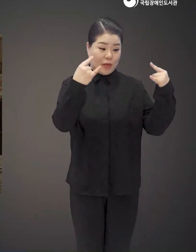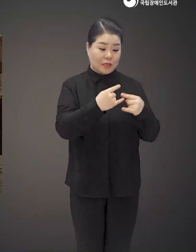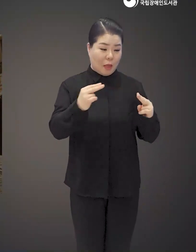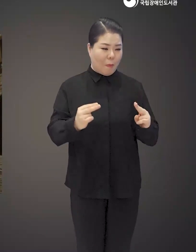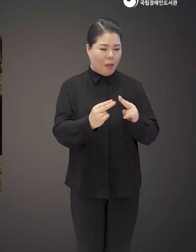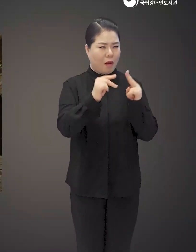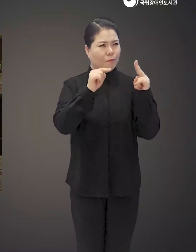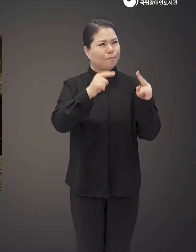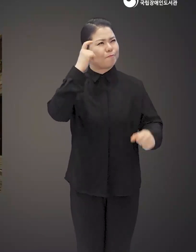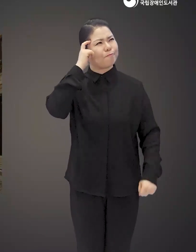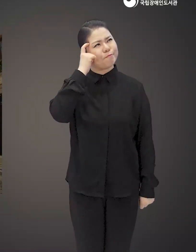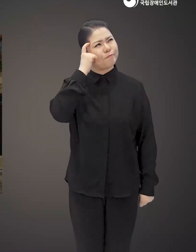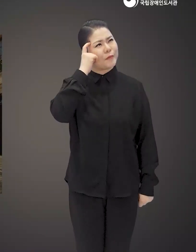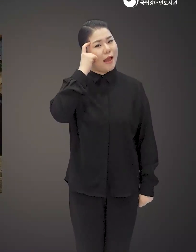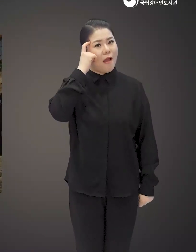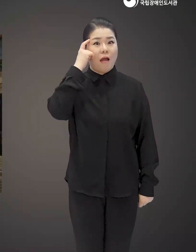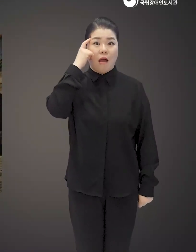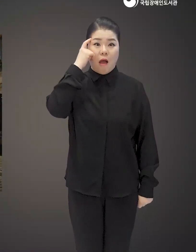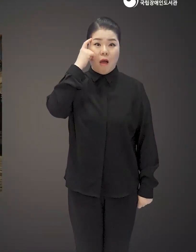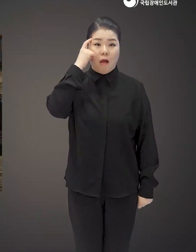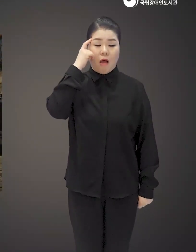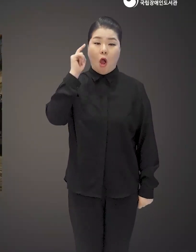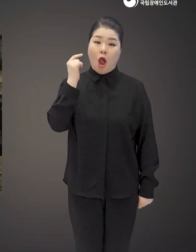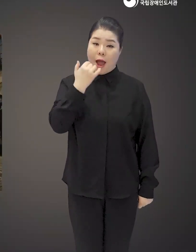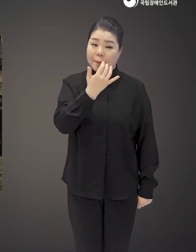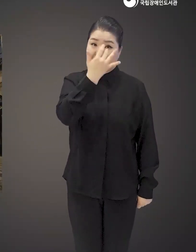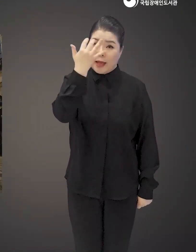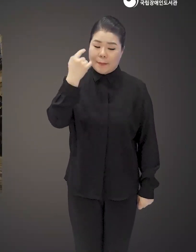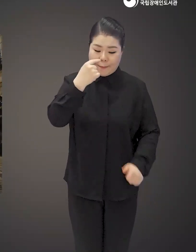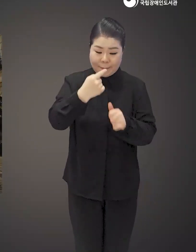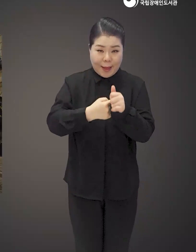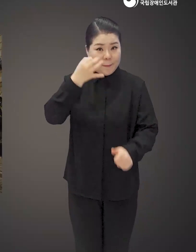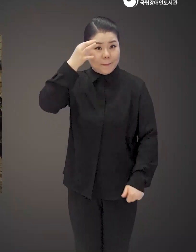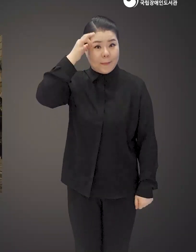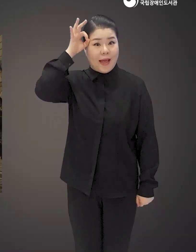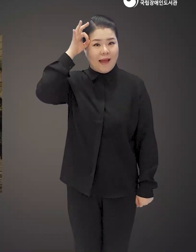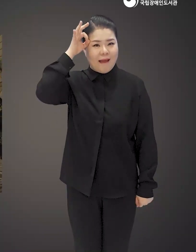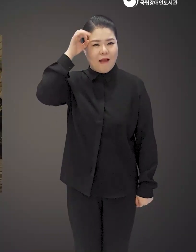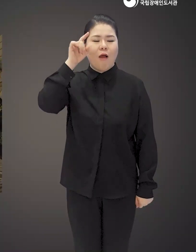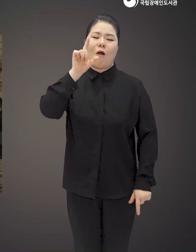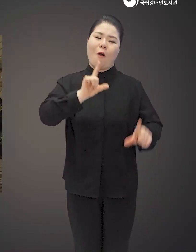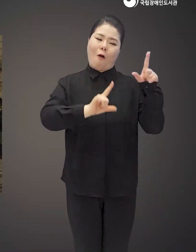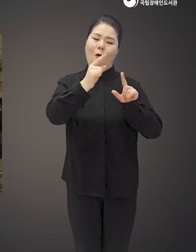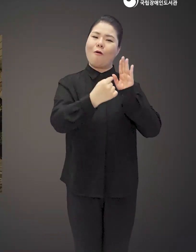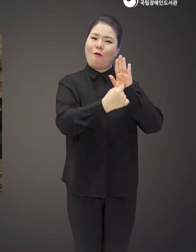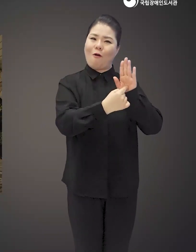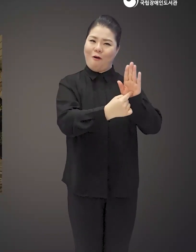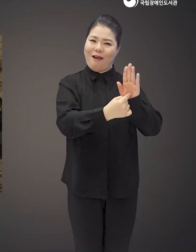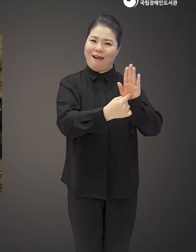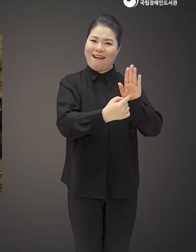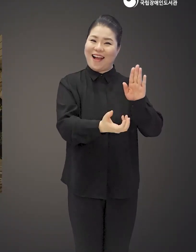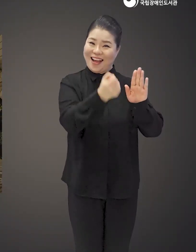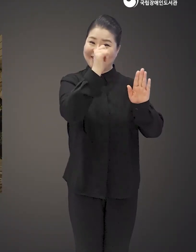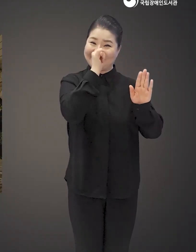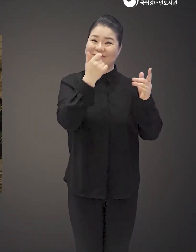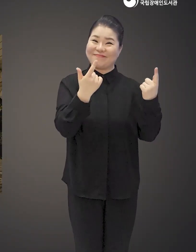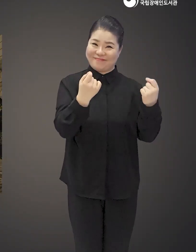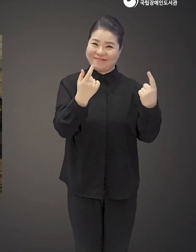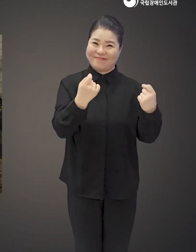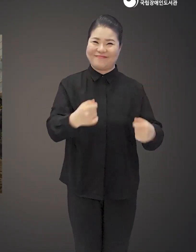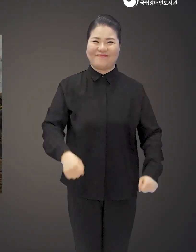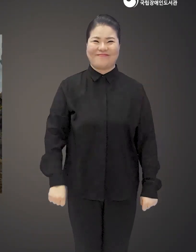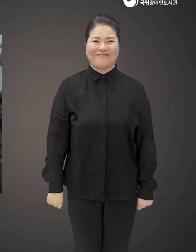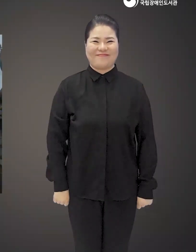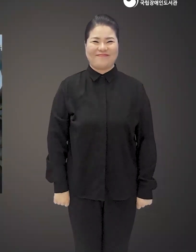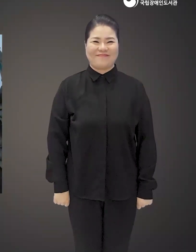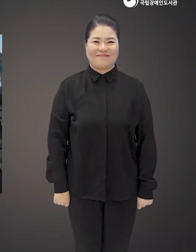프랑스의 파리는 뭐랄까? 떠올려보면 어떤 아름다움이 필연적으로 떠오르는 그런 상징적인 무언가를 갖고 있는